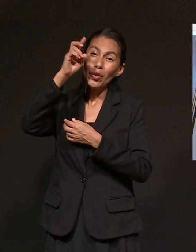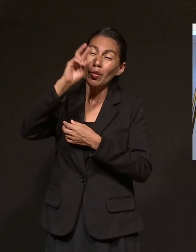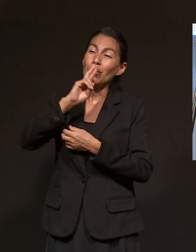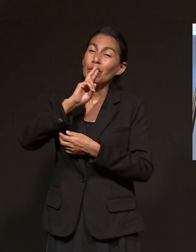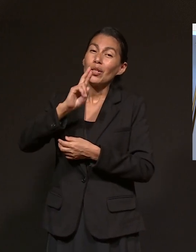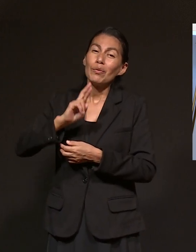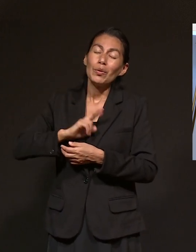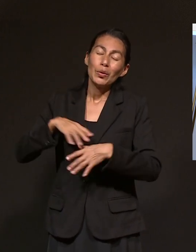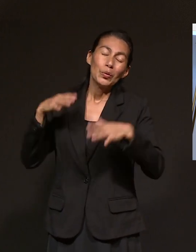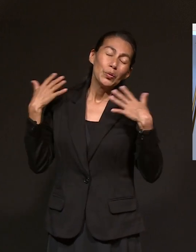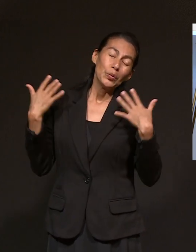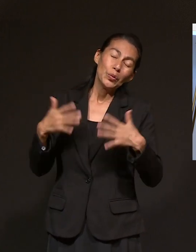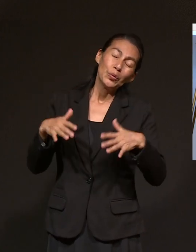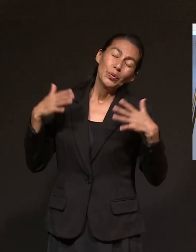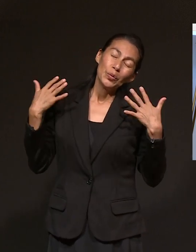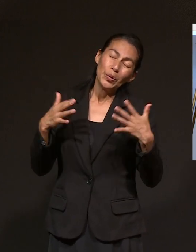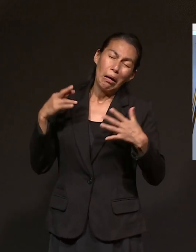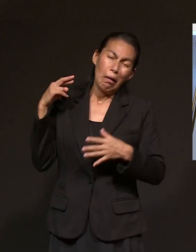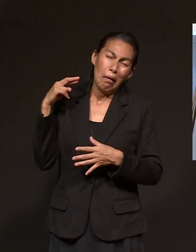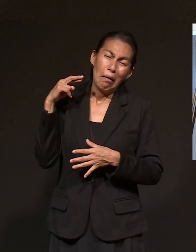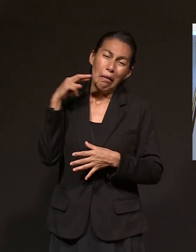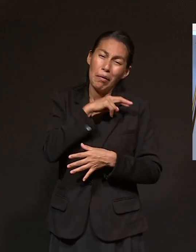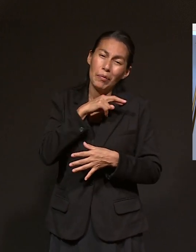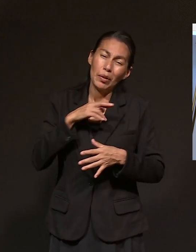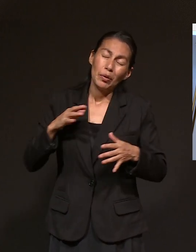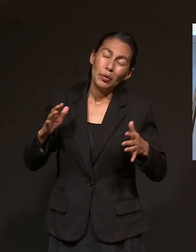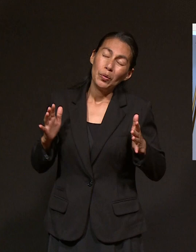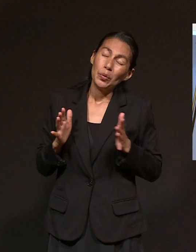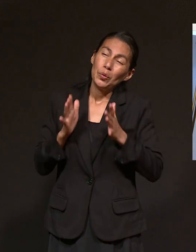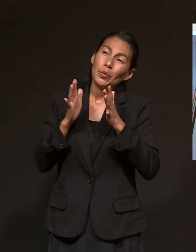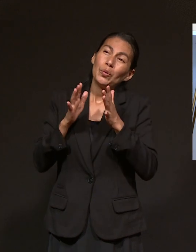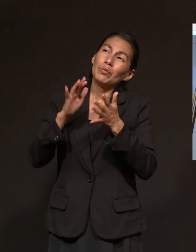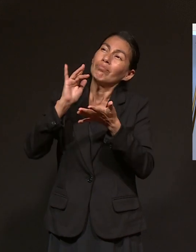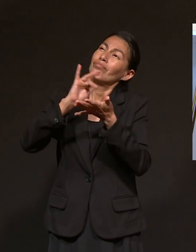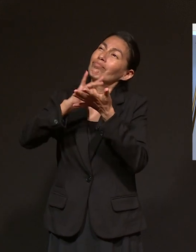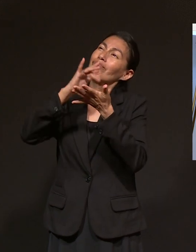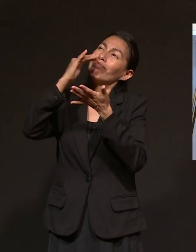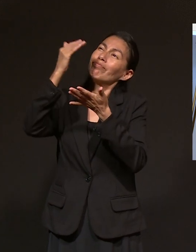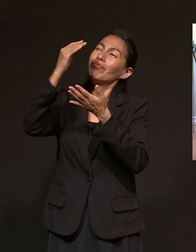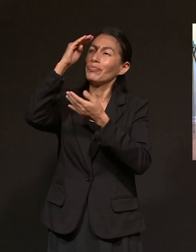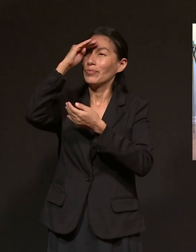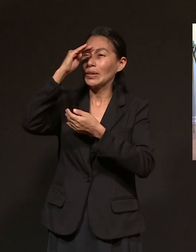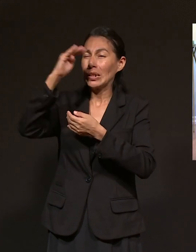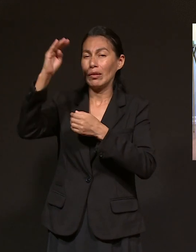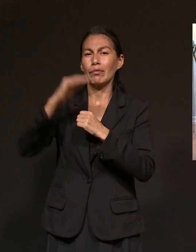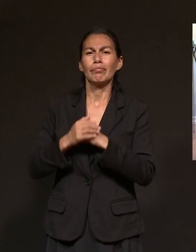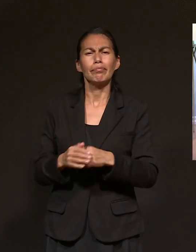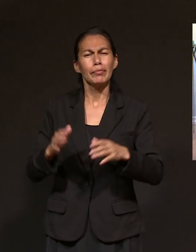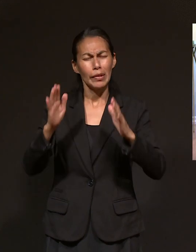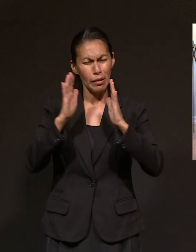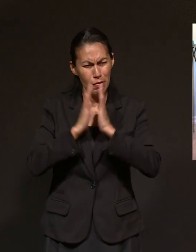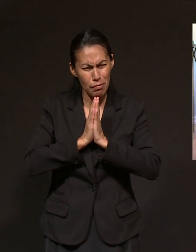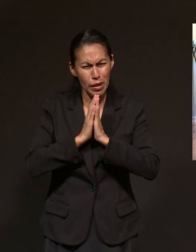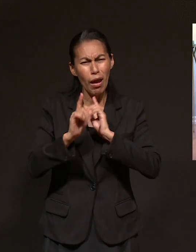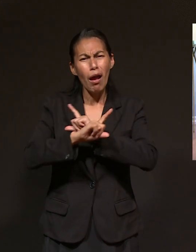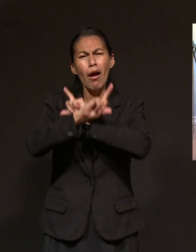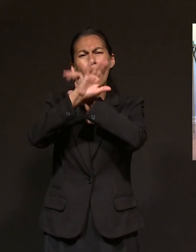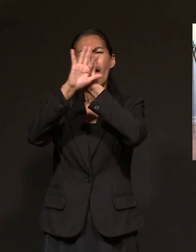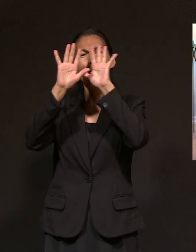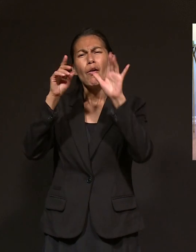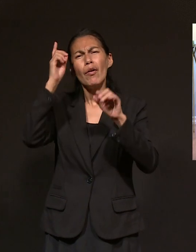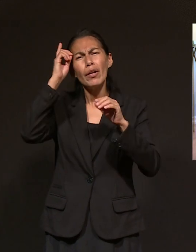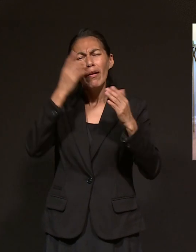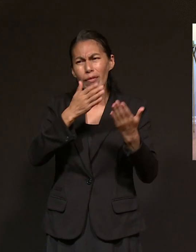Nuestra oración Fue contestada de manera rápida Amén Y gloria